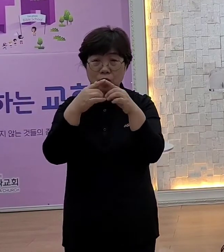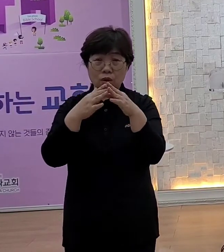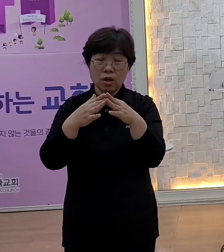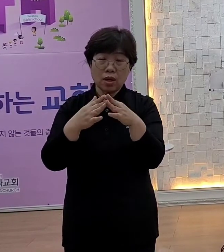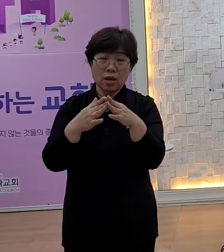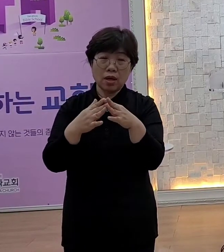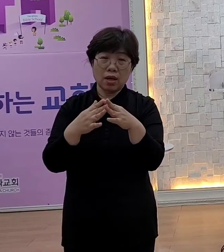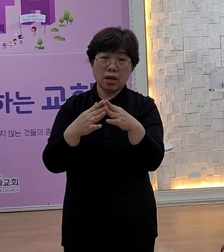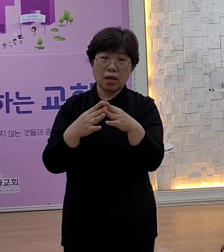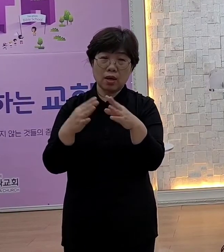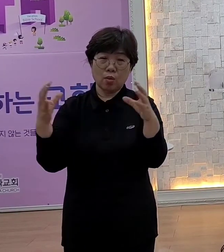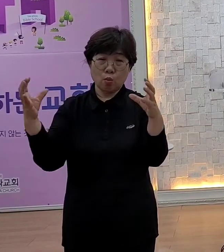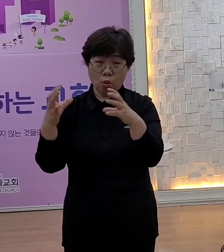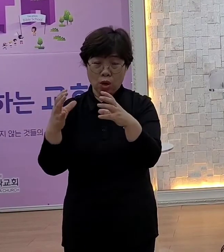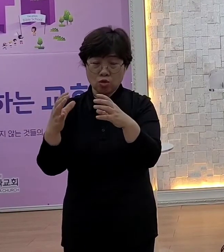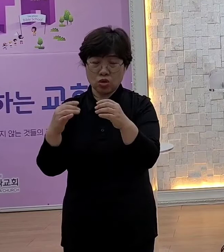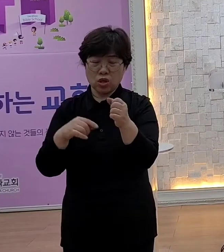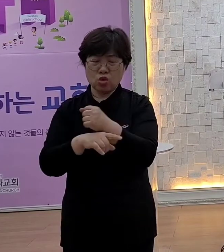이유가 뭐예요?